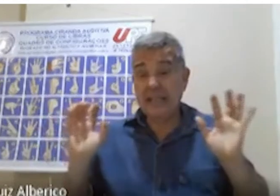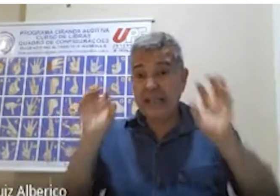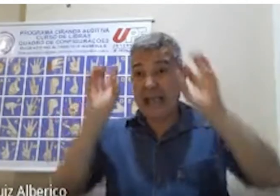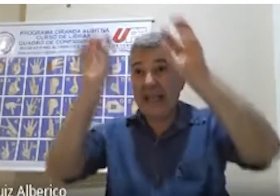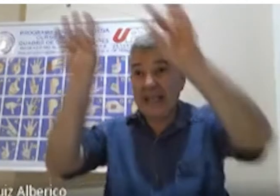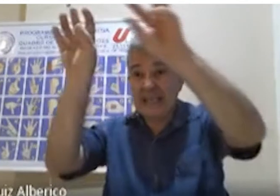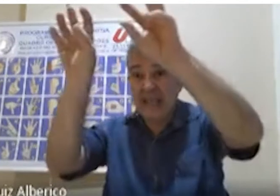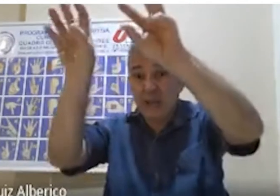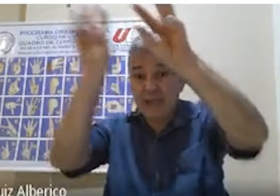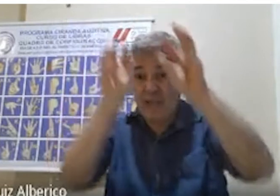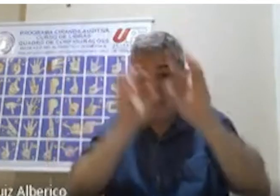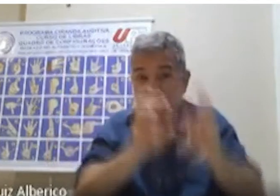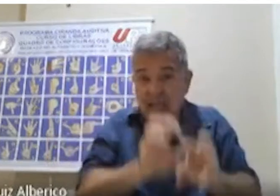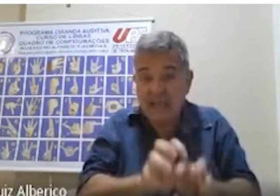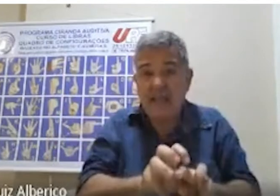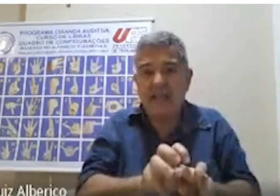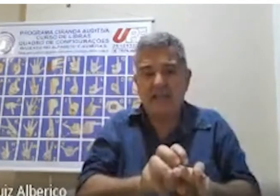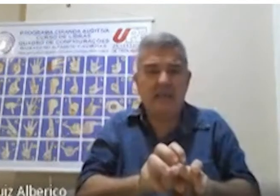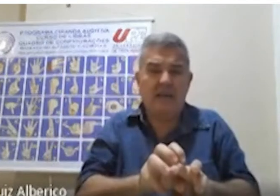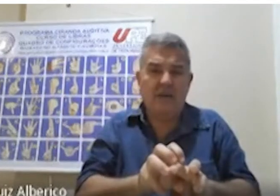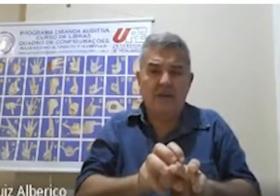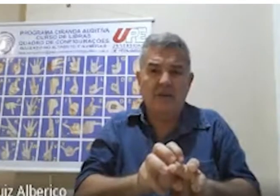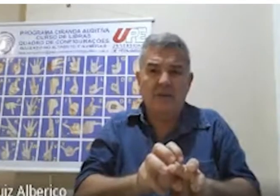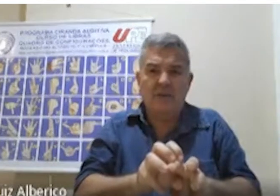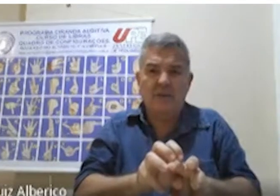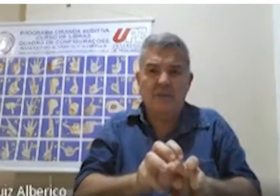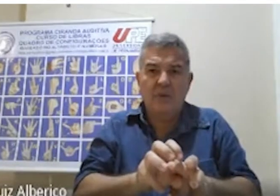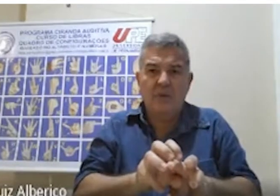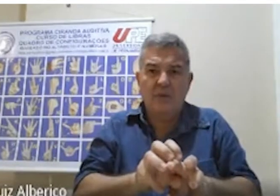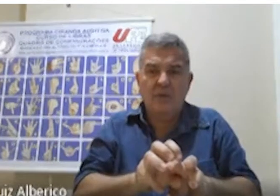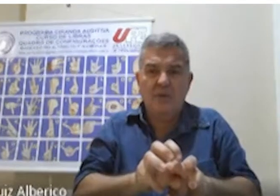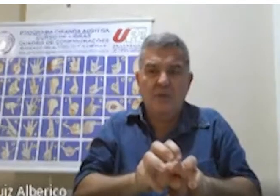ele entender que aquele sinal se aplica aqui a esse cenário.